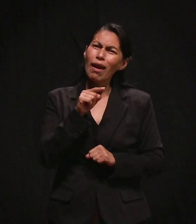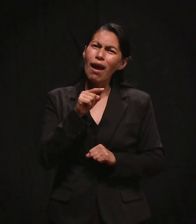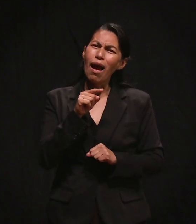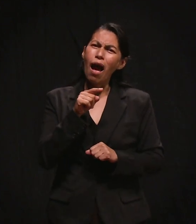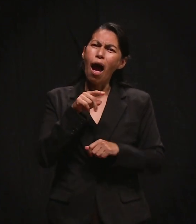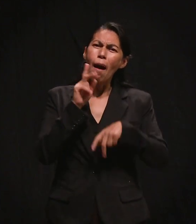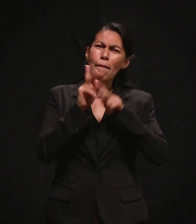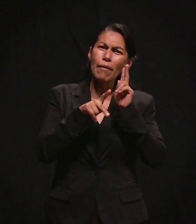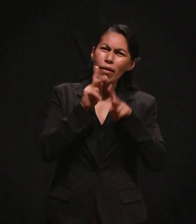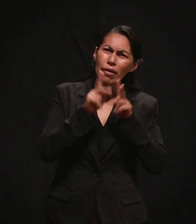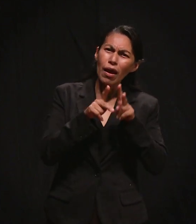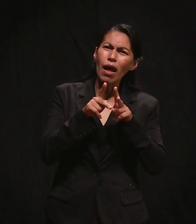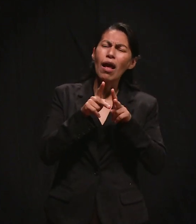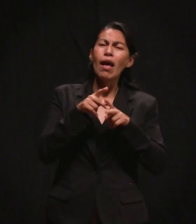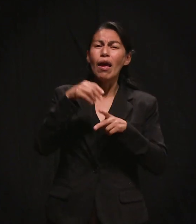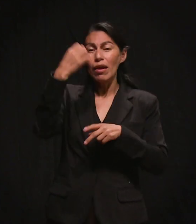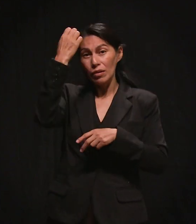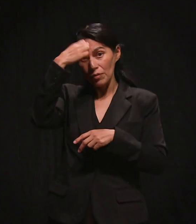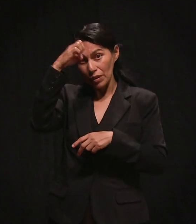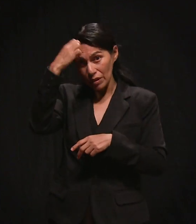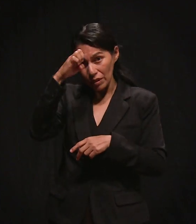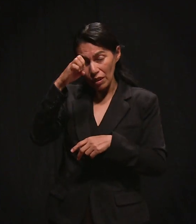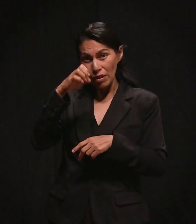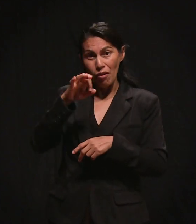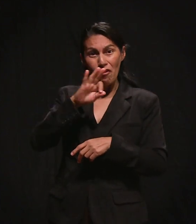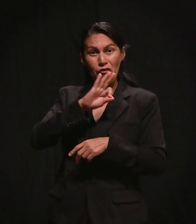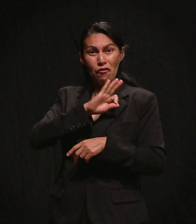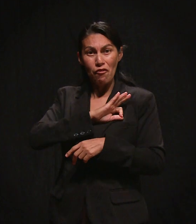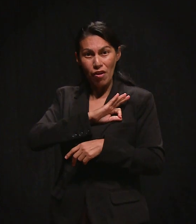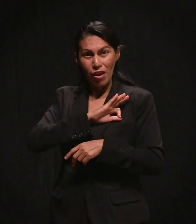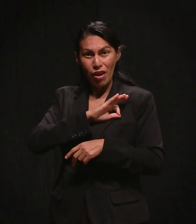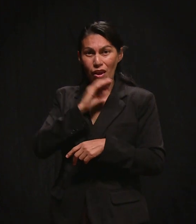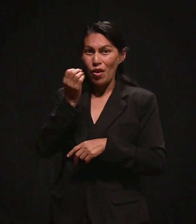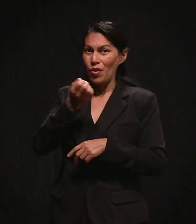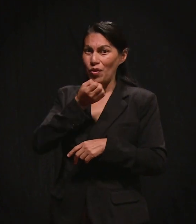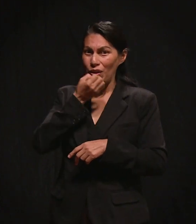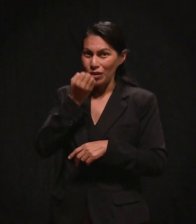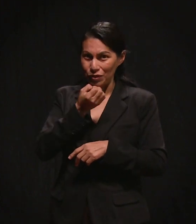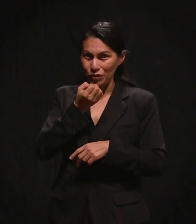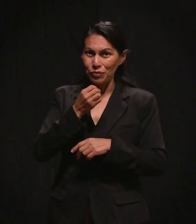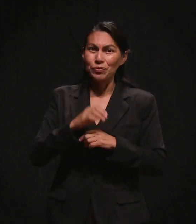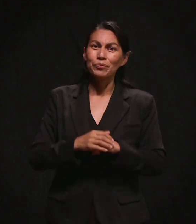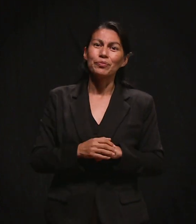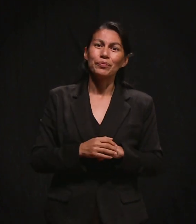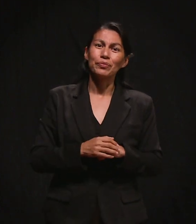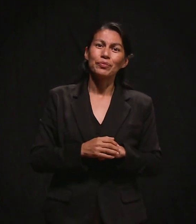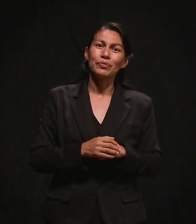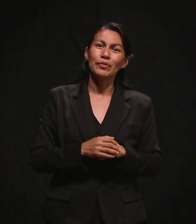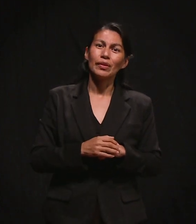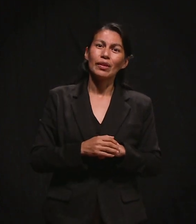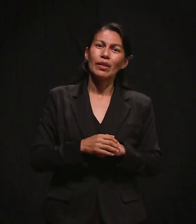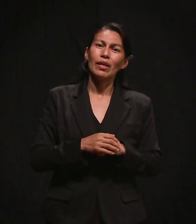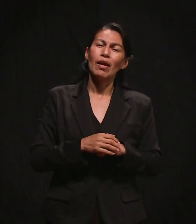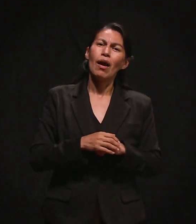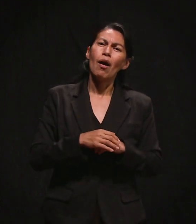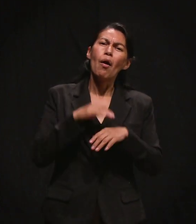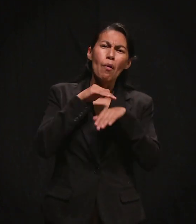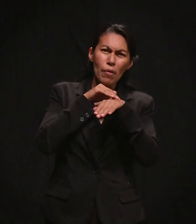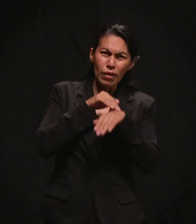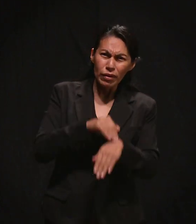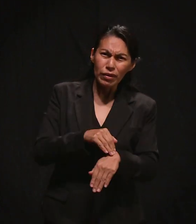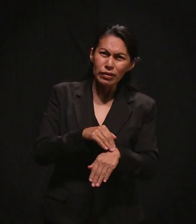sus experiencias de fe en oración, la obediencia y el